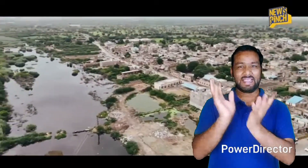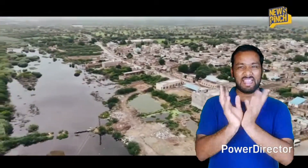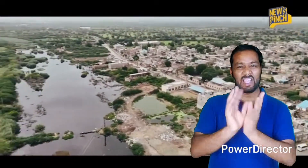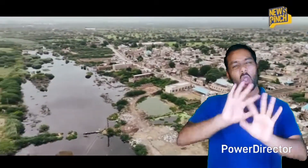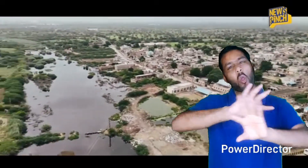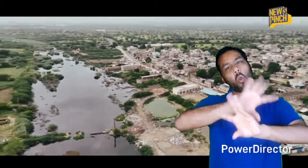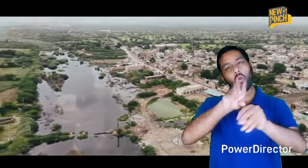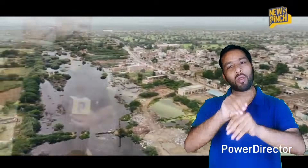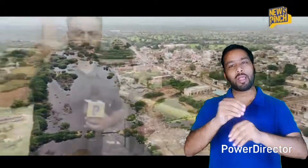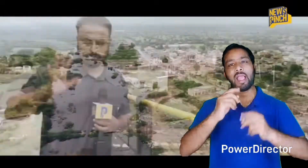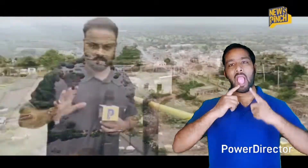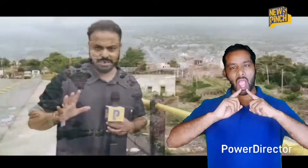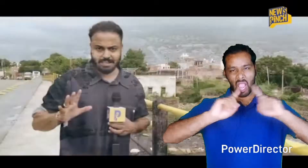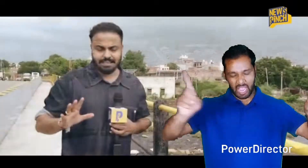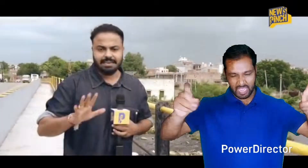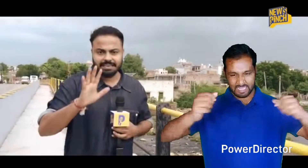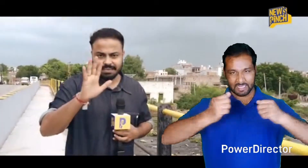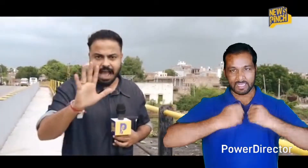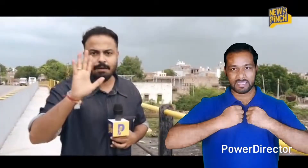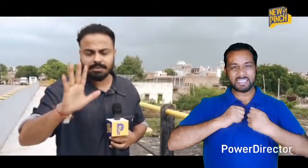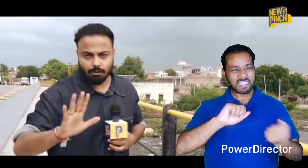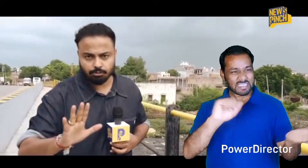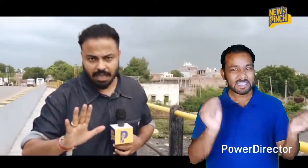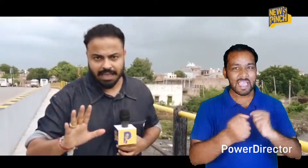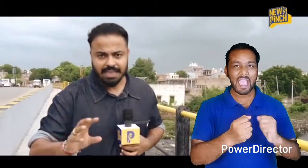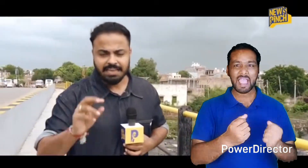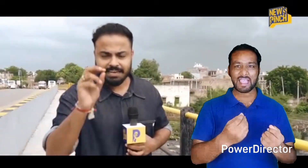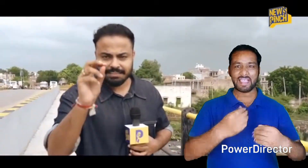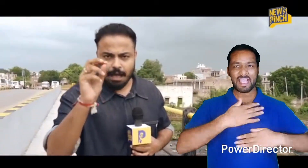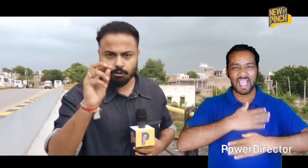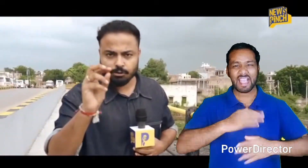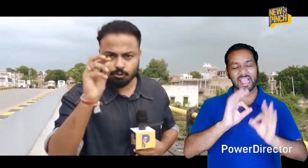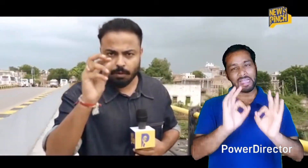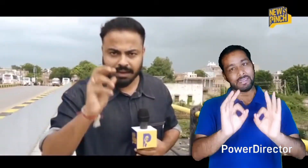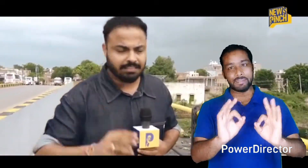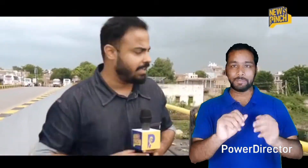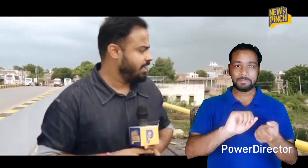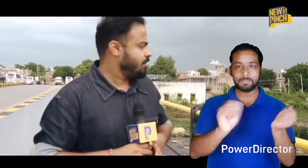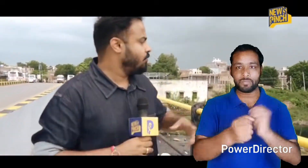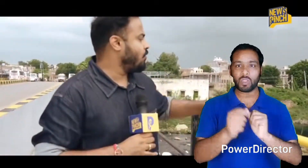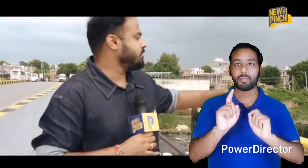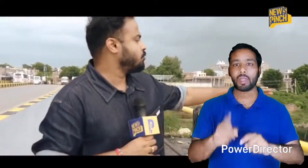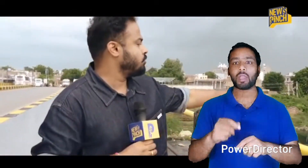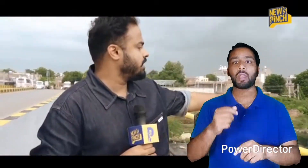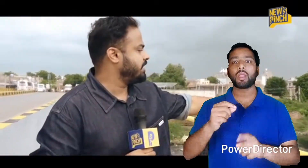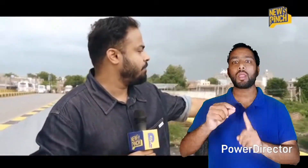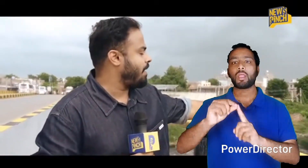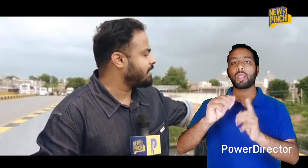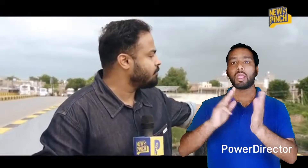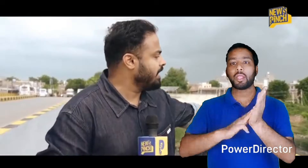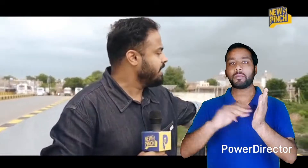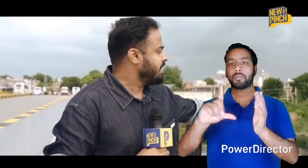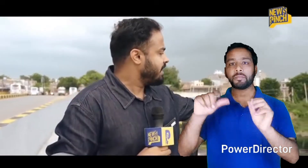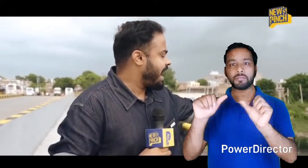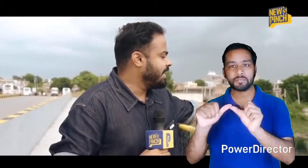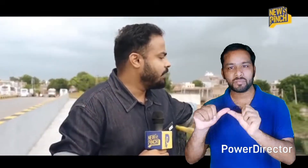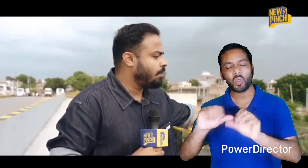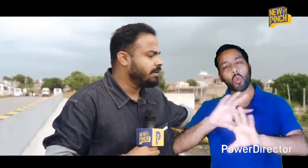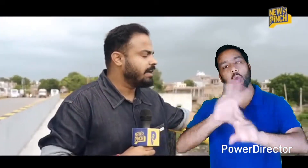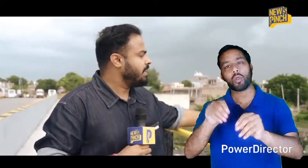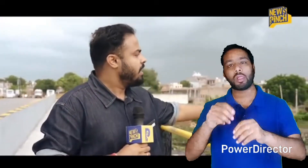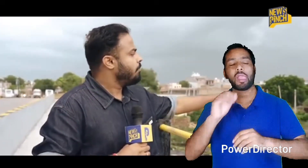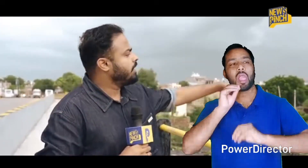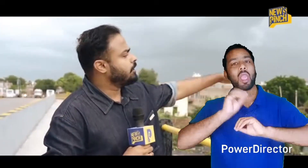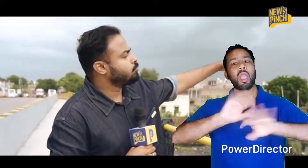घोषणाएं हर सरकार में होती हैं, लेकिन काम क्या होता है? नेताओं की जो मेहनत है वो इस जोजरी के पाट में